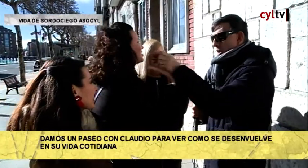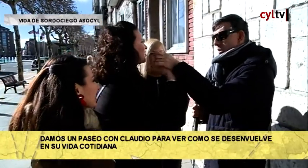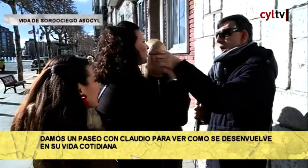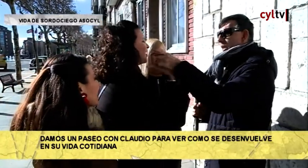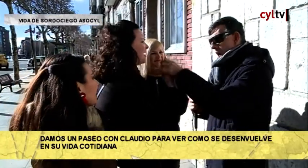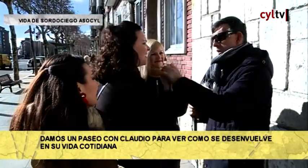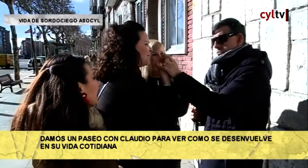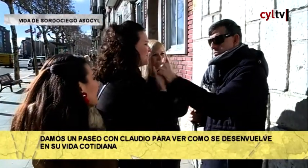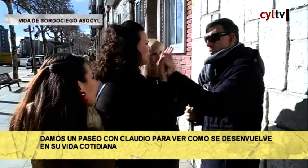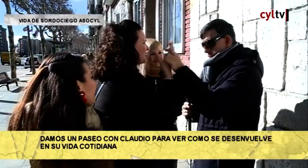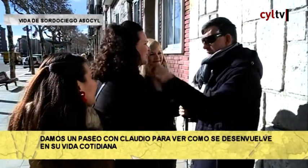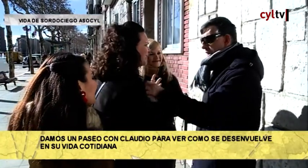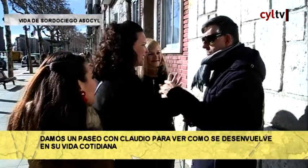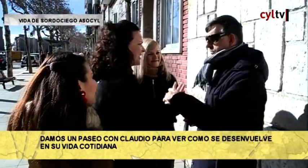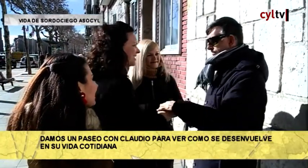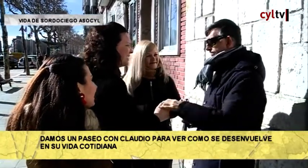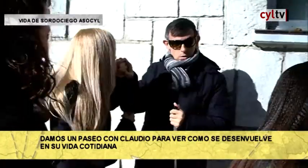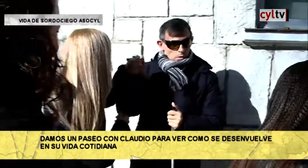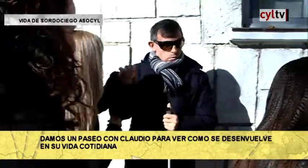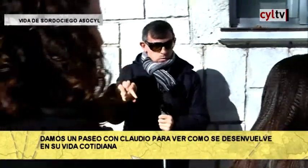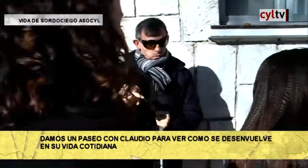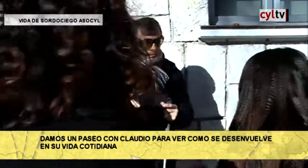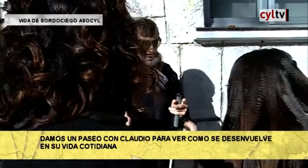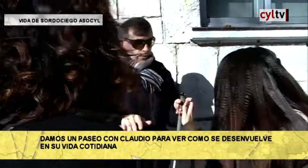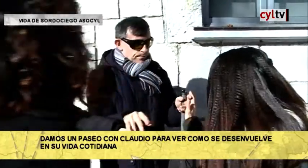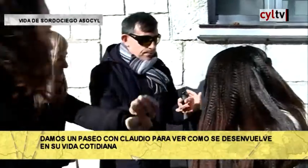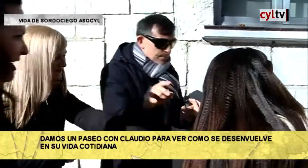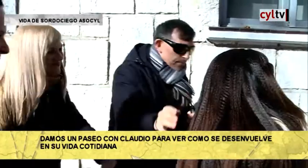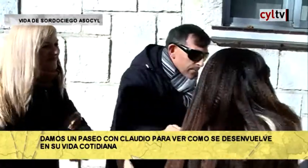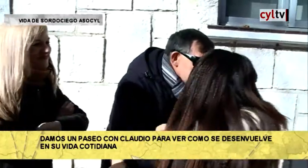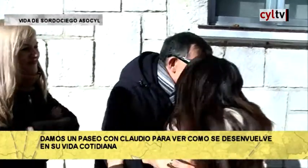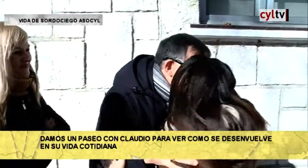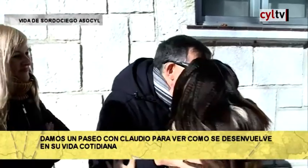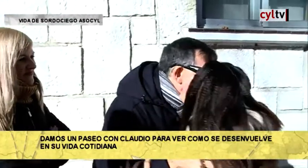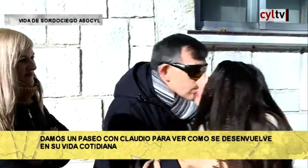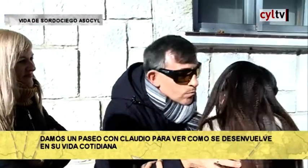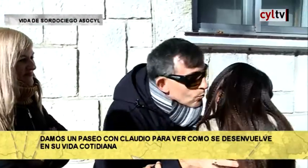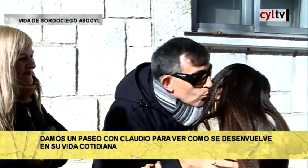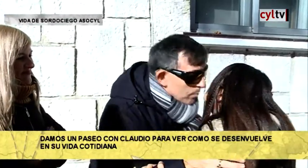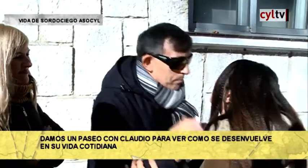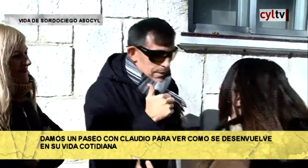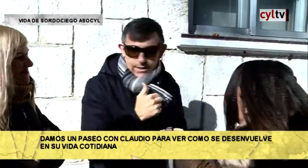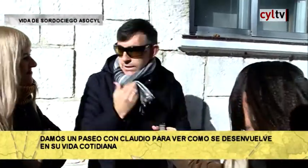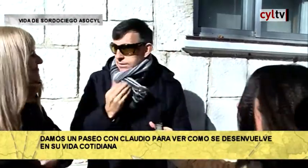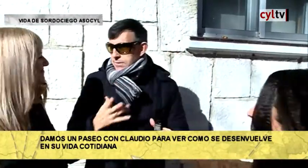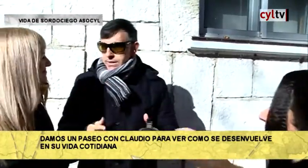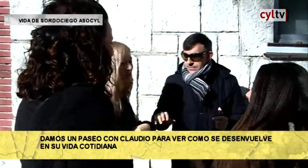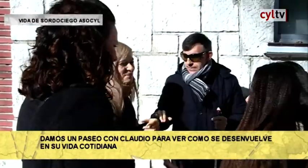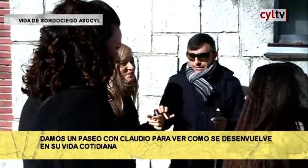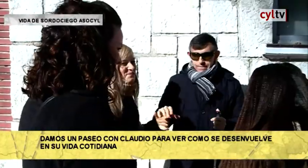Soy Ciara. Buenos días, ¿qué tal estás? Mi compañera le está diciendo que eres una chica, que eres la periodista. Teníamos ganas